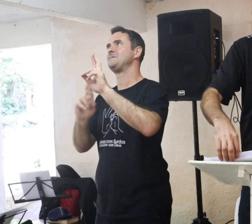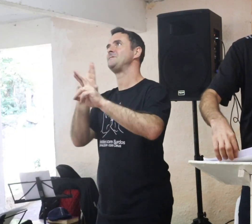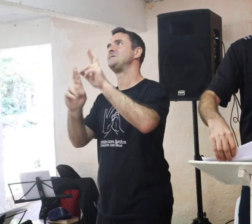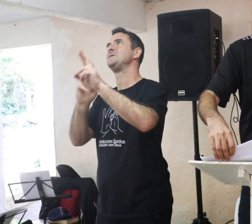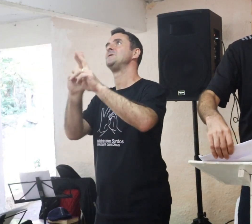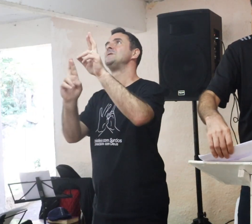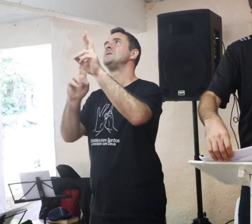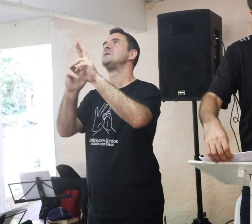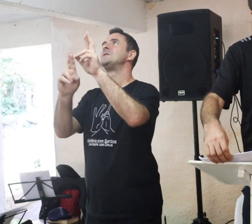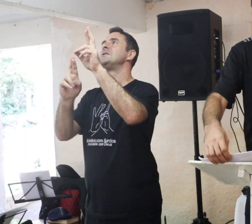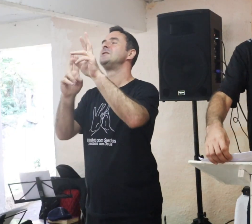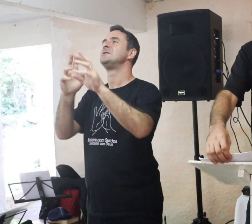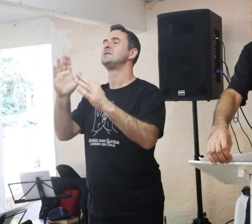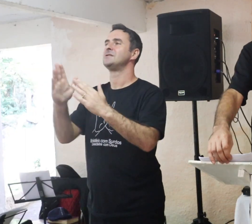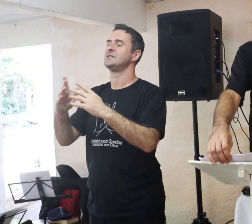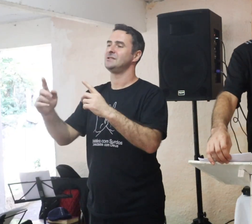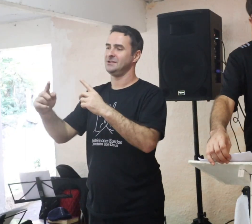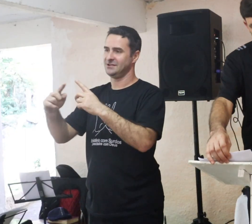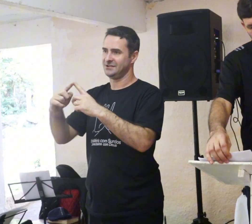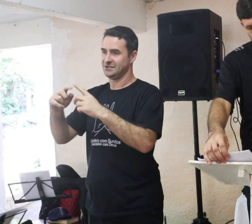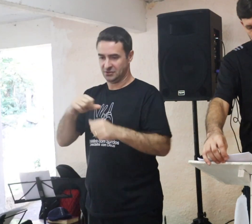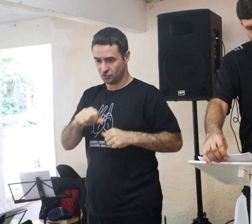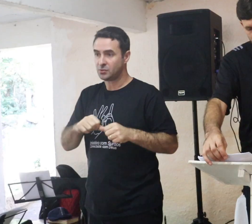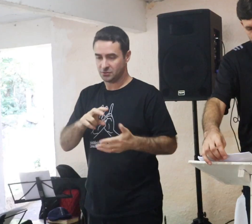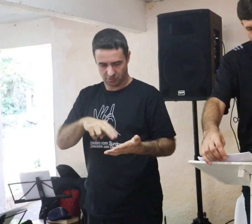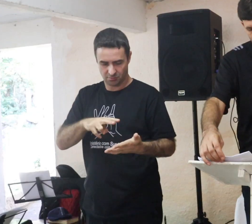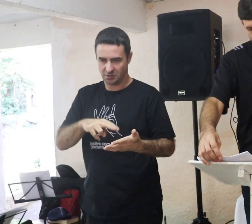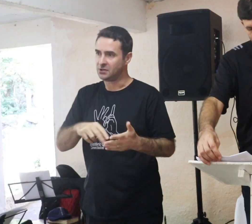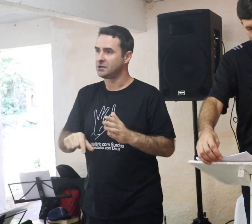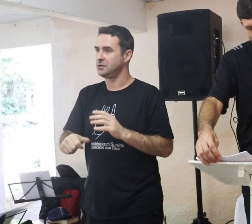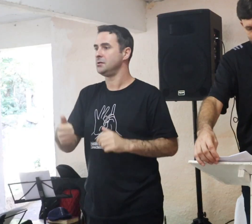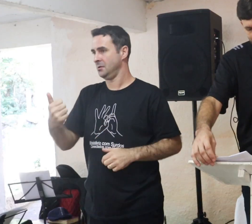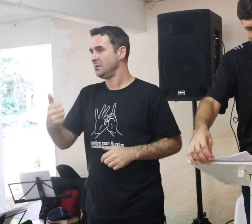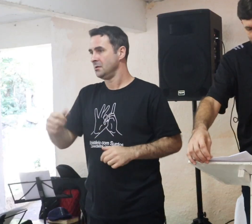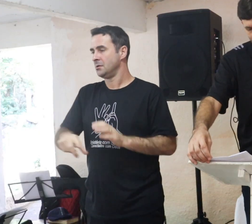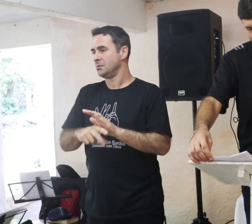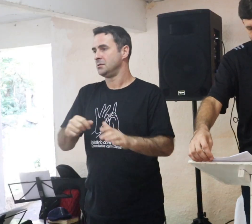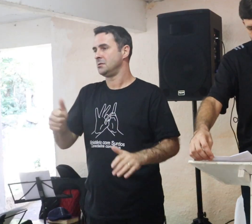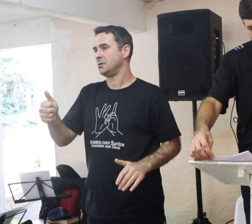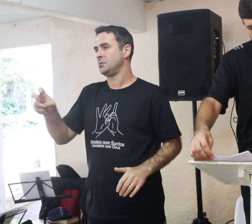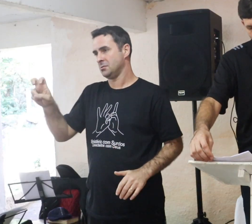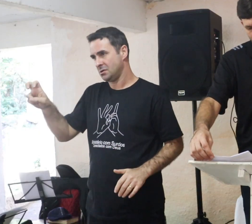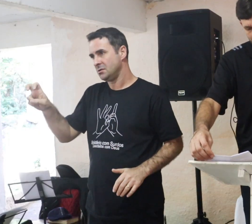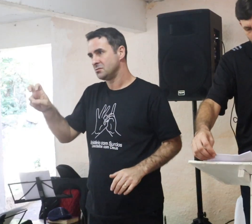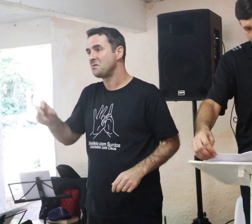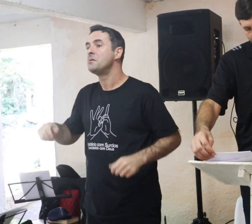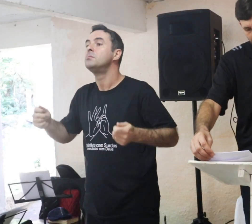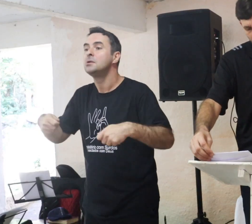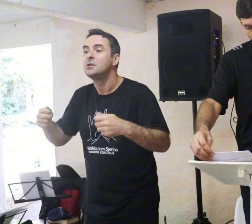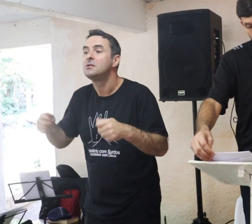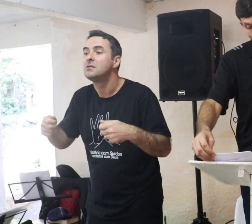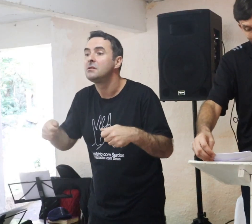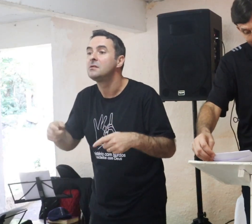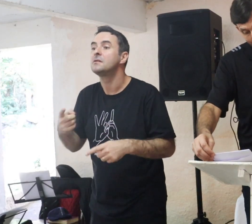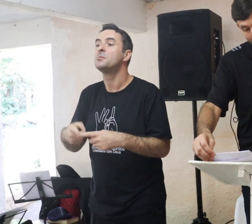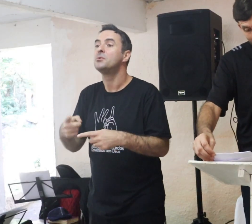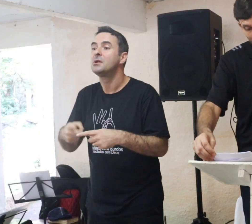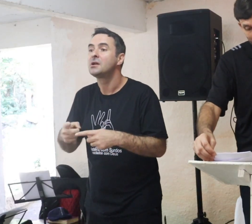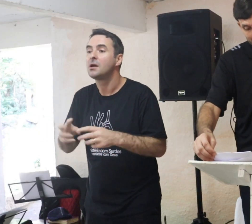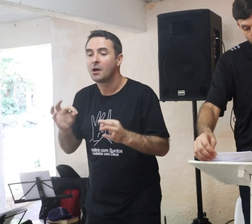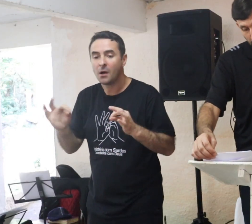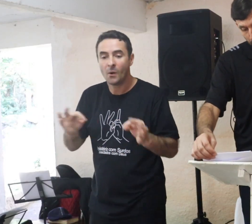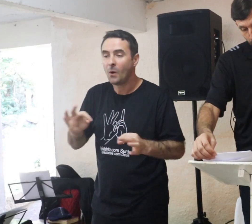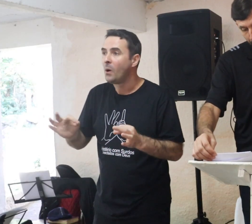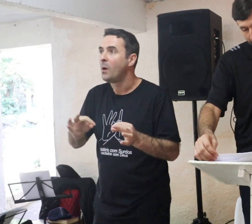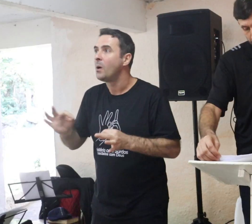Transformação, aqui estamos lendo aqui em 1 Coríntios 15, ela é necessária para que o plano, para